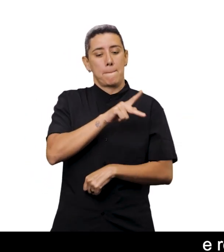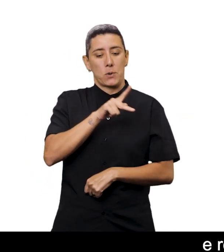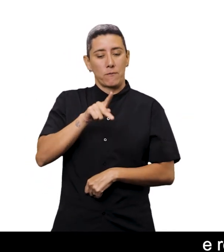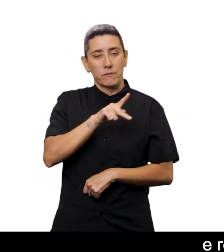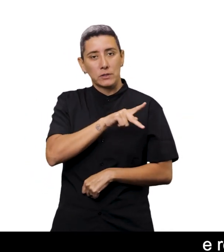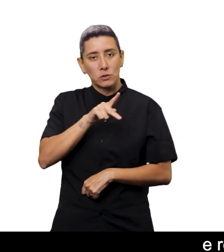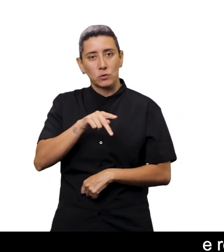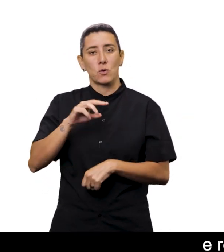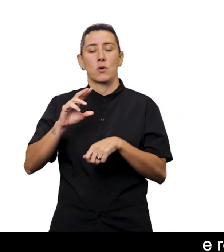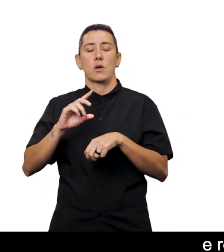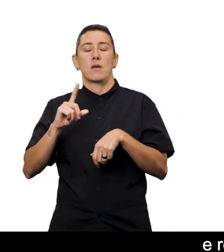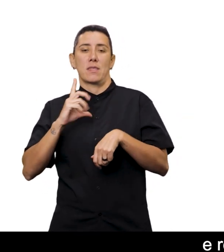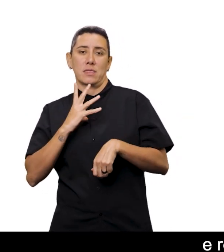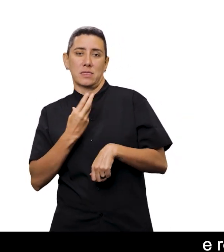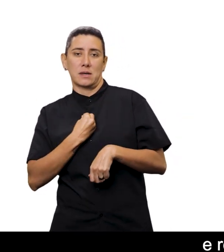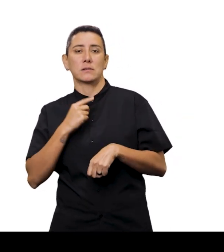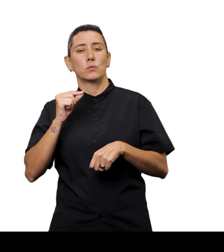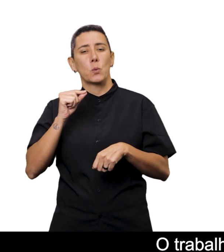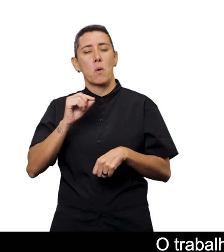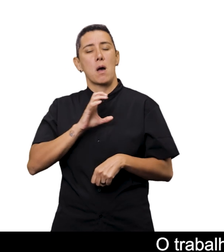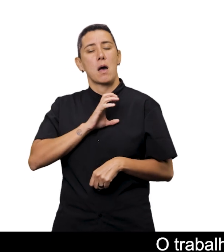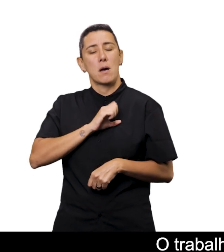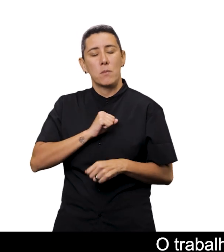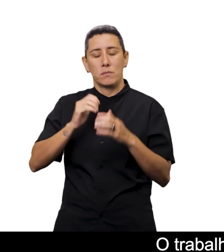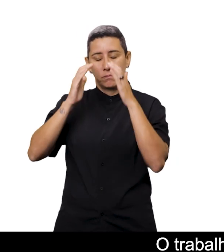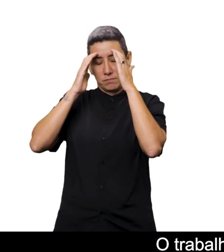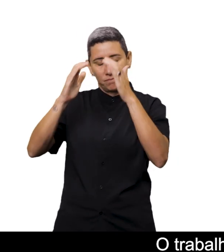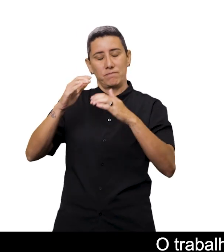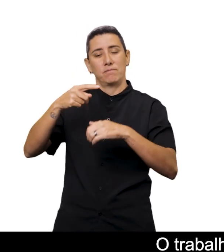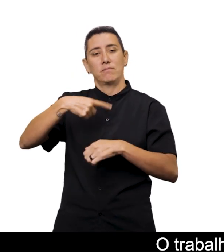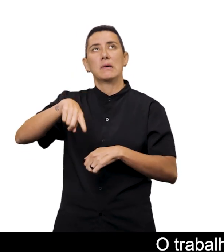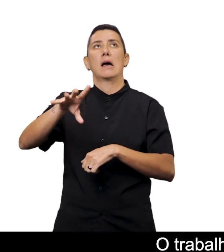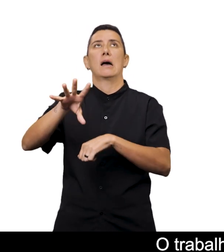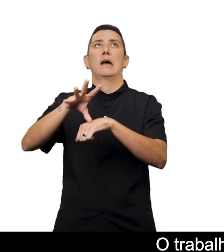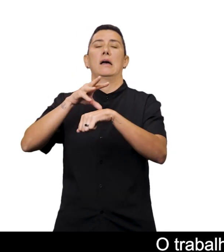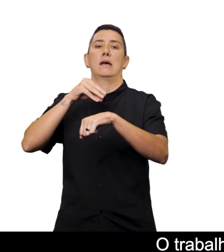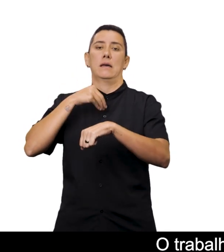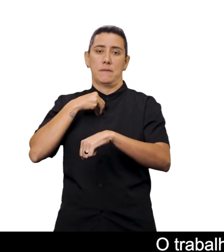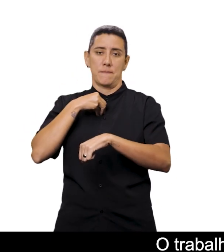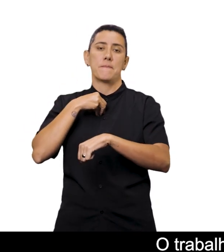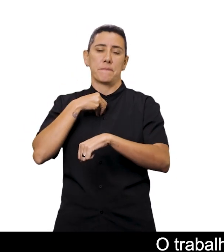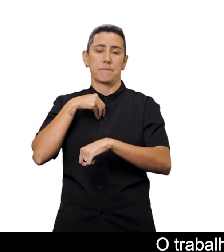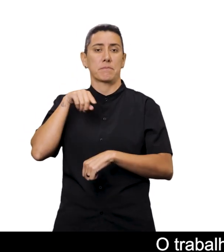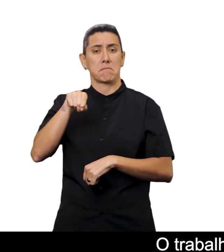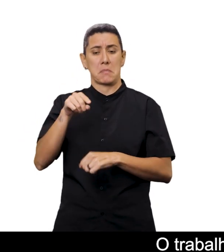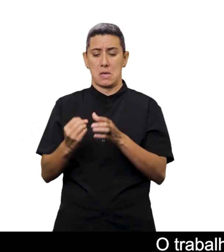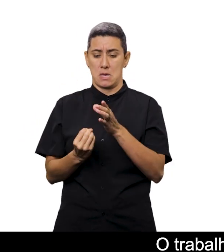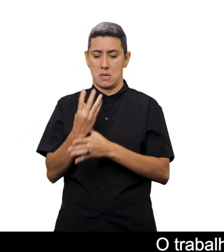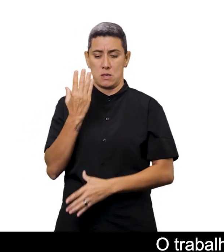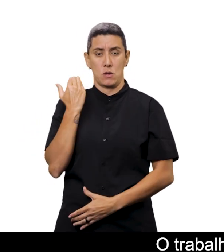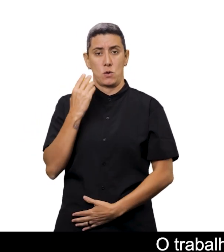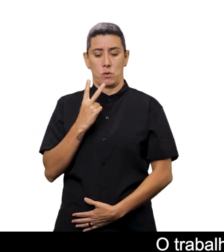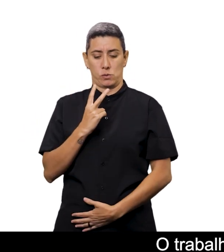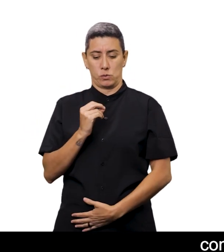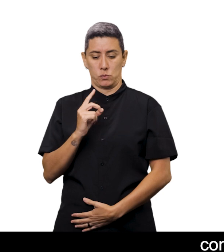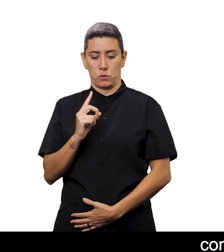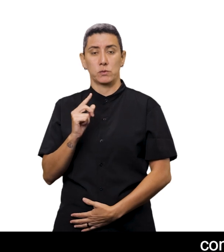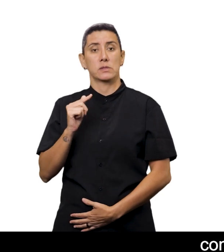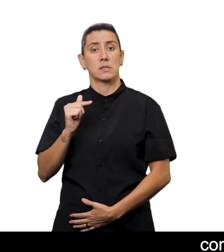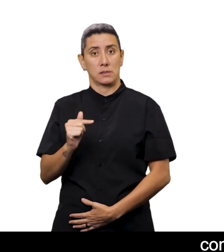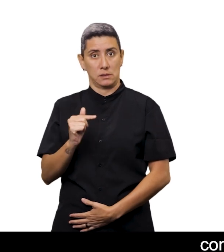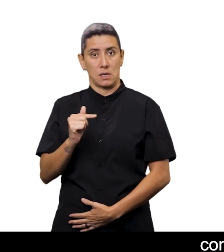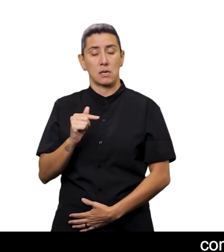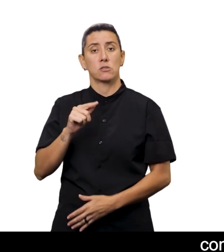reforçando a mensagem de afeto e respeito. O trabalho que dá nome a este núcleo foi produzido em 2017 com